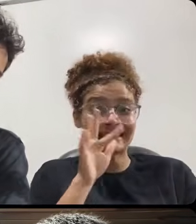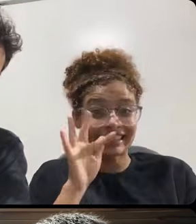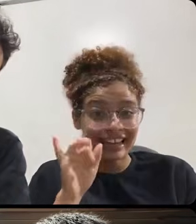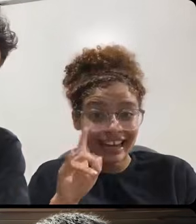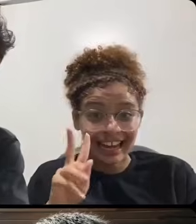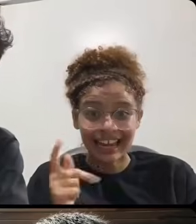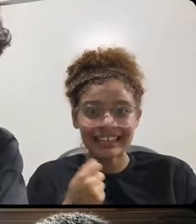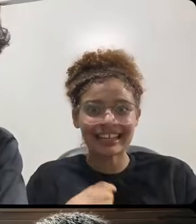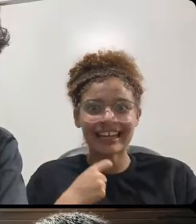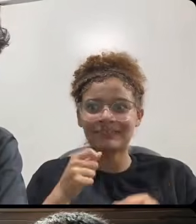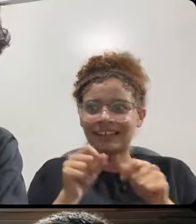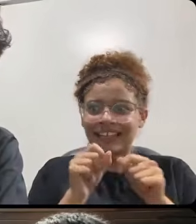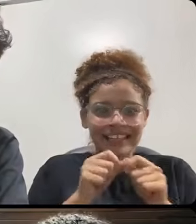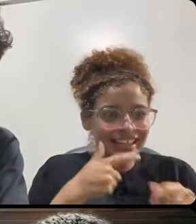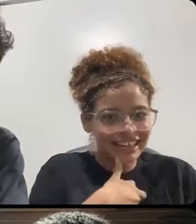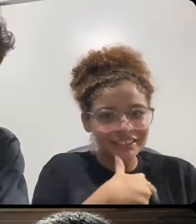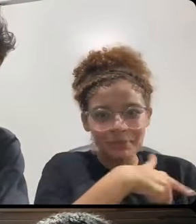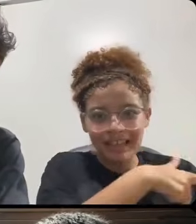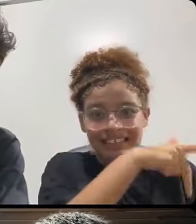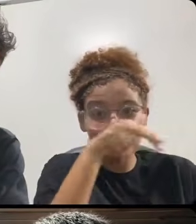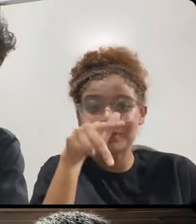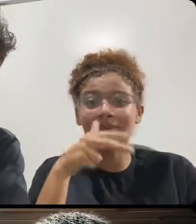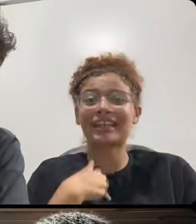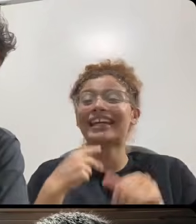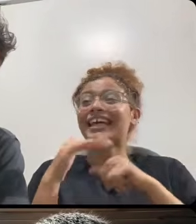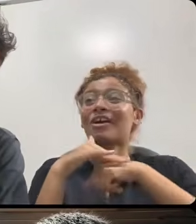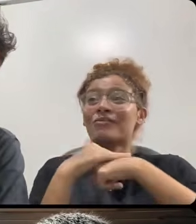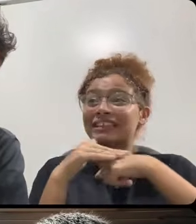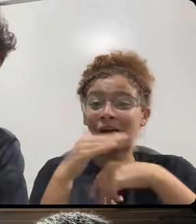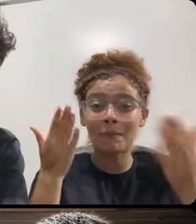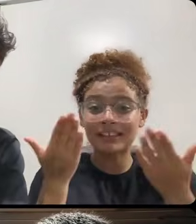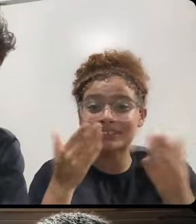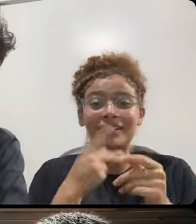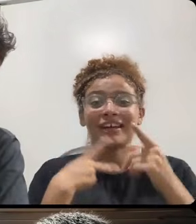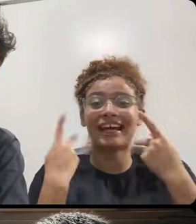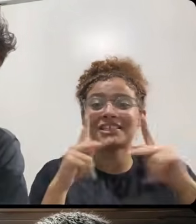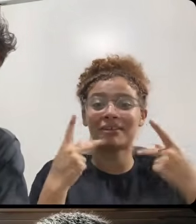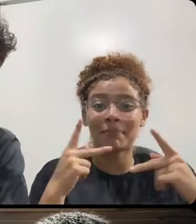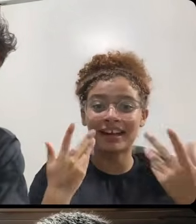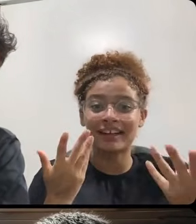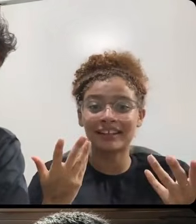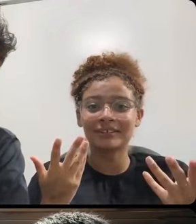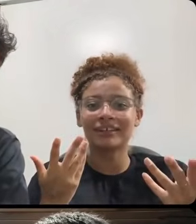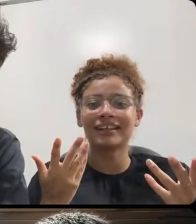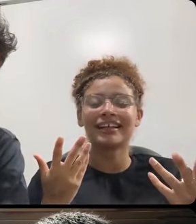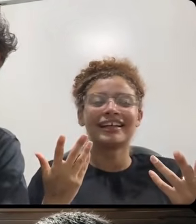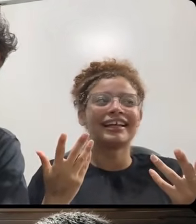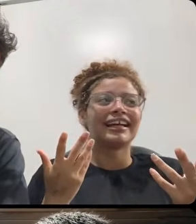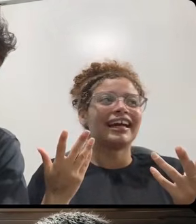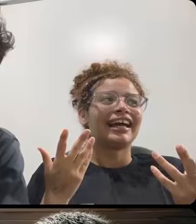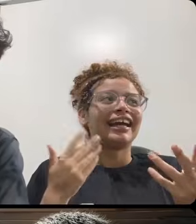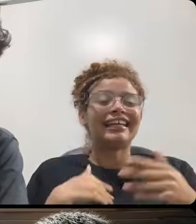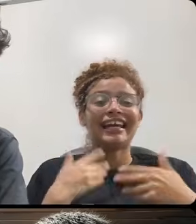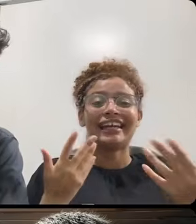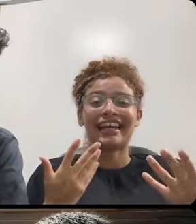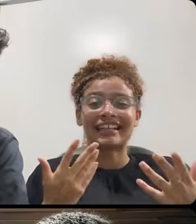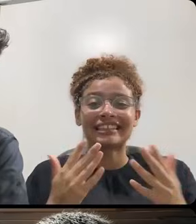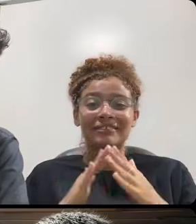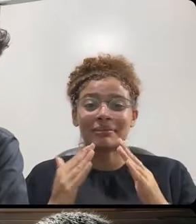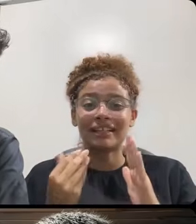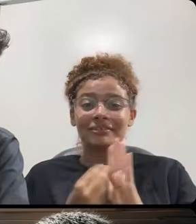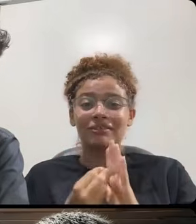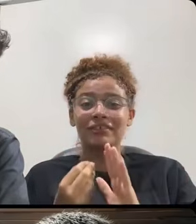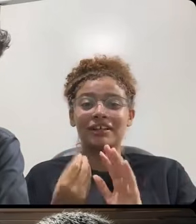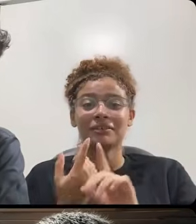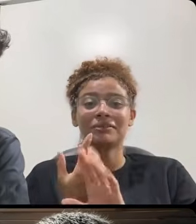Ou ela tem TDAH e aí ela vai ter que querer subir lá em cima do altar e querer conversar com o pastor na hora que ele estiver pregando. E aí,